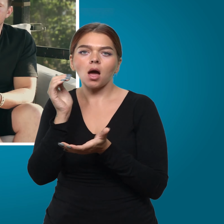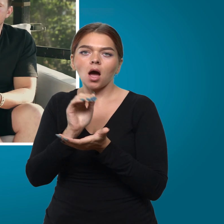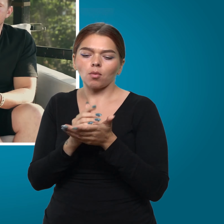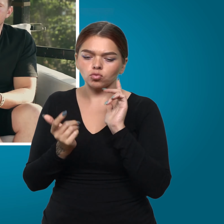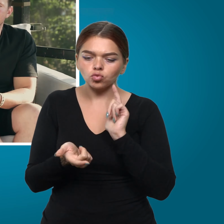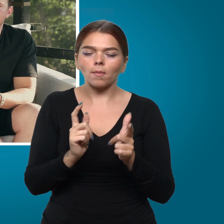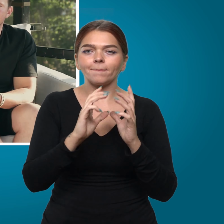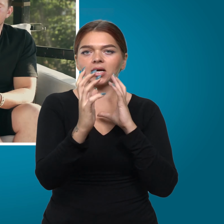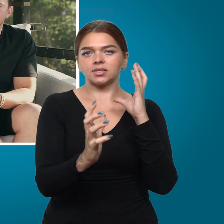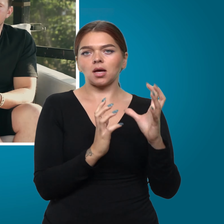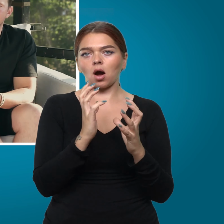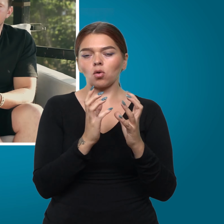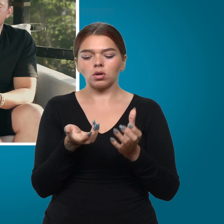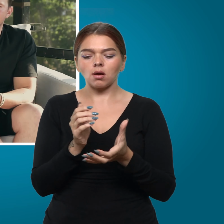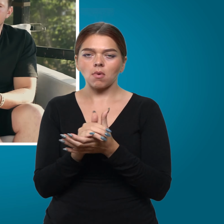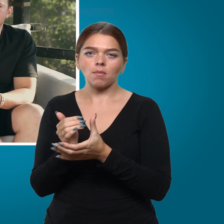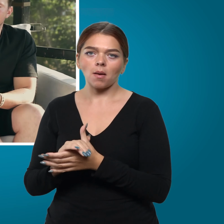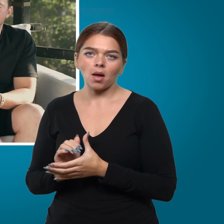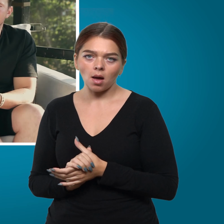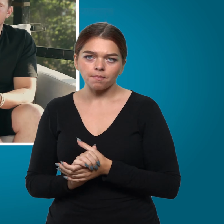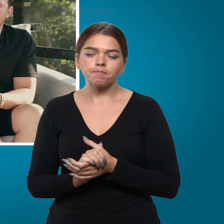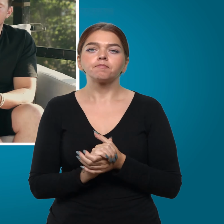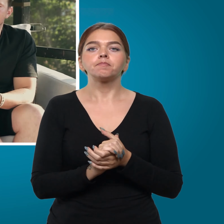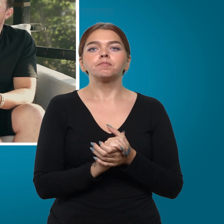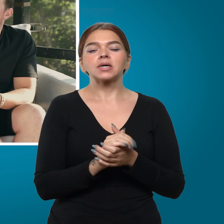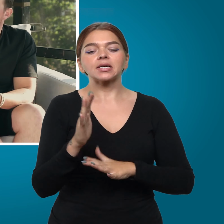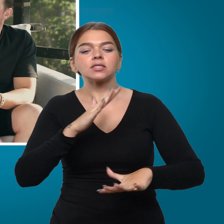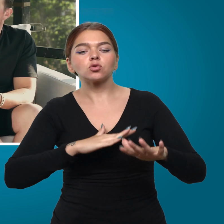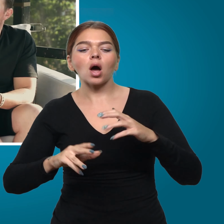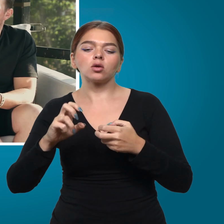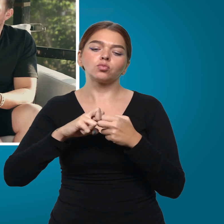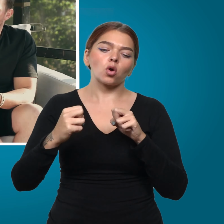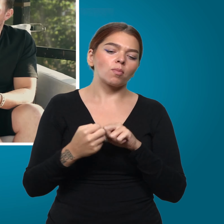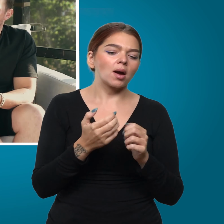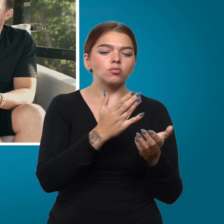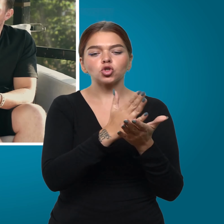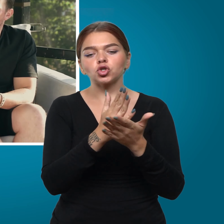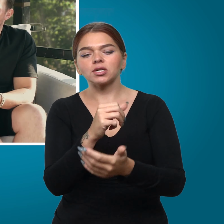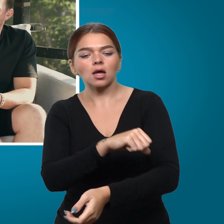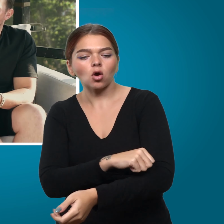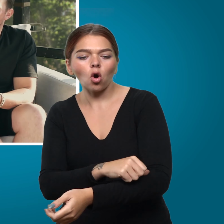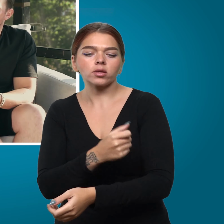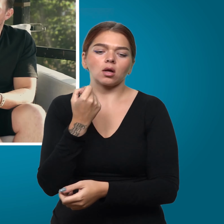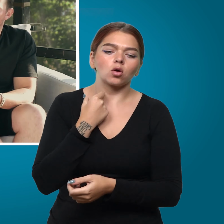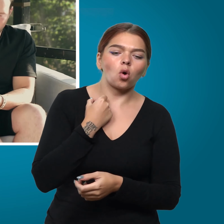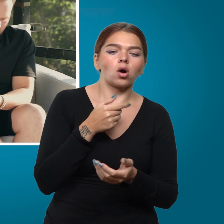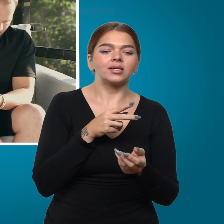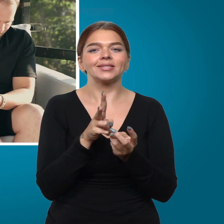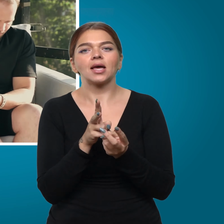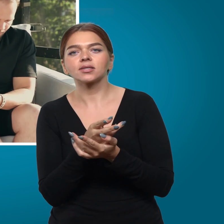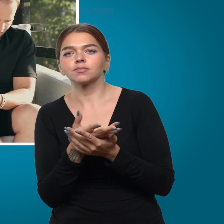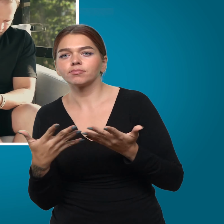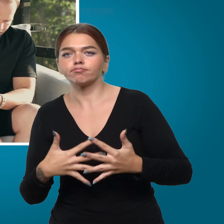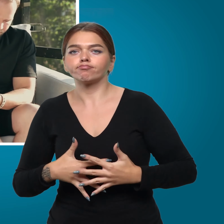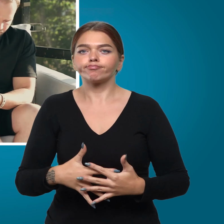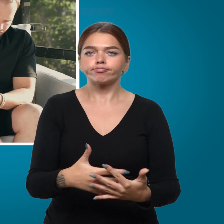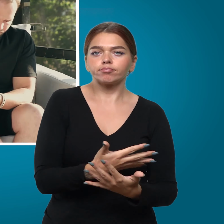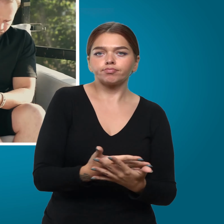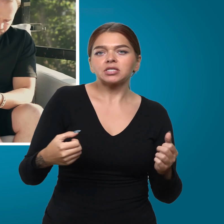neštumas, smurtas ir taip toliau. Tai kažkurio momentu vis tiek mes su tuo turim susipažinti ir va, tos serijos labai tam